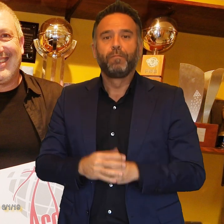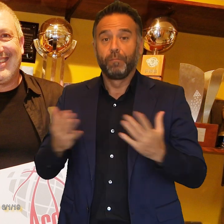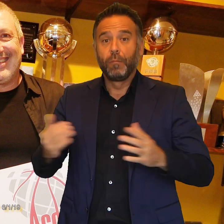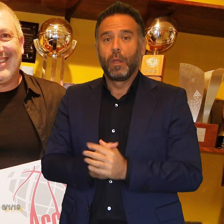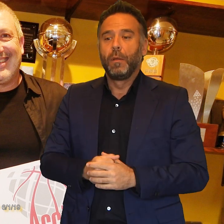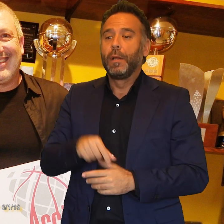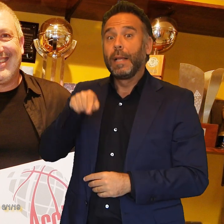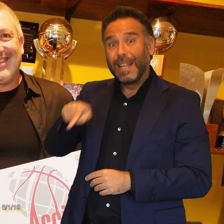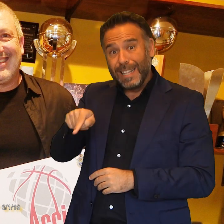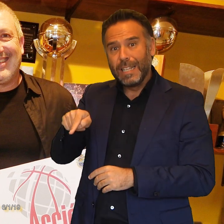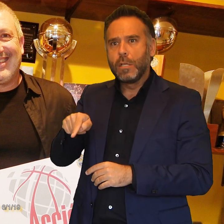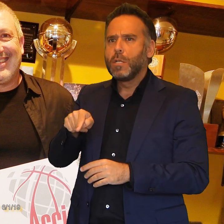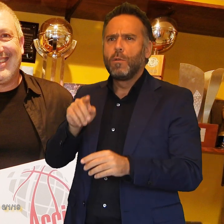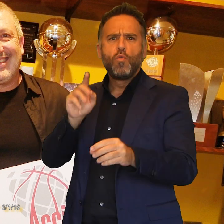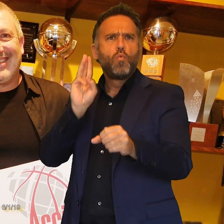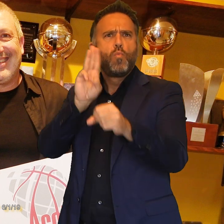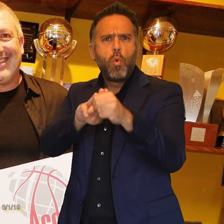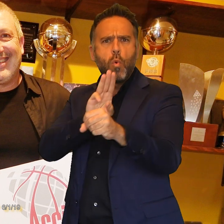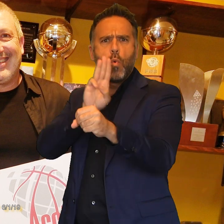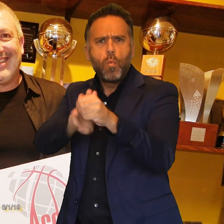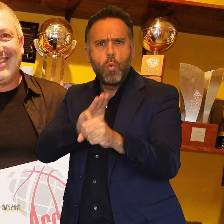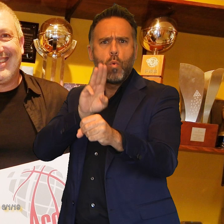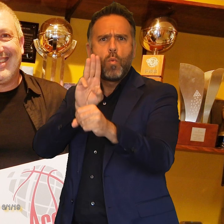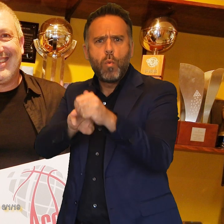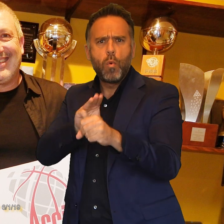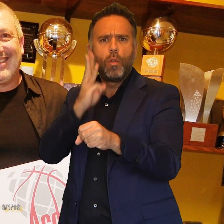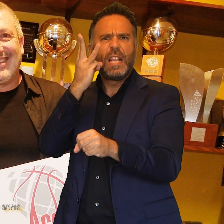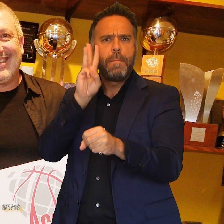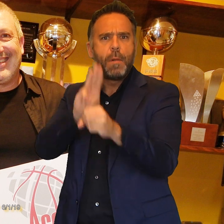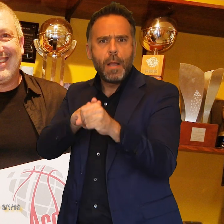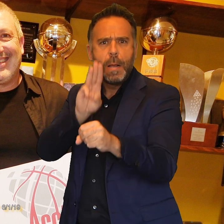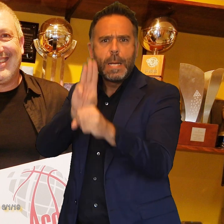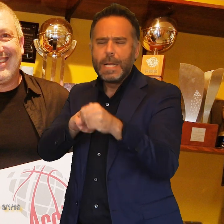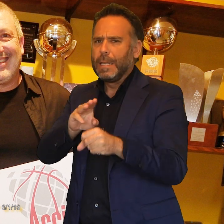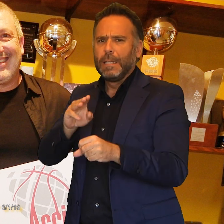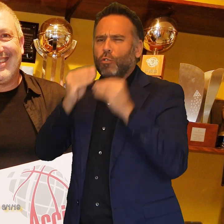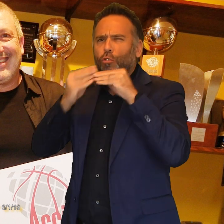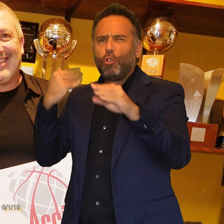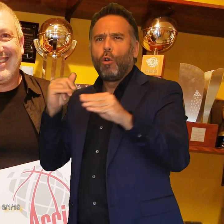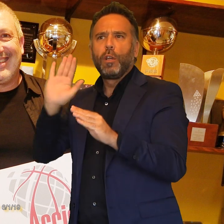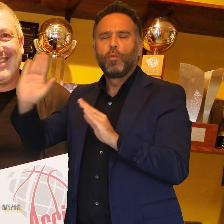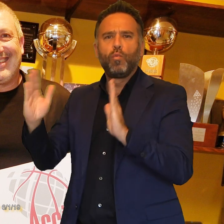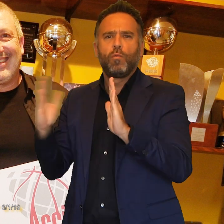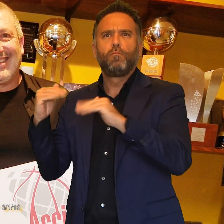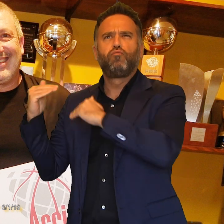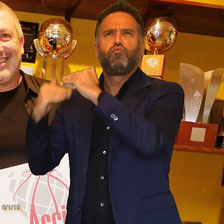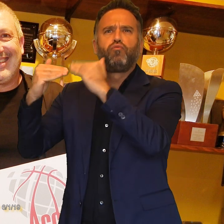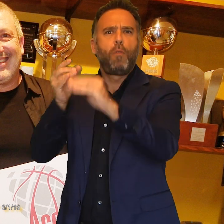El idilio entre Germán González y la canasta fue continuo durante toda su prolífica